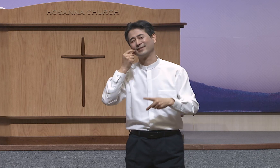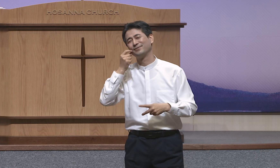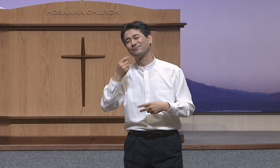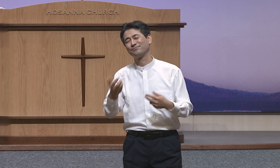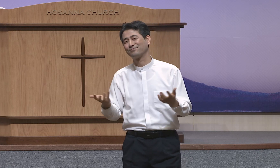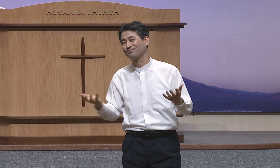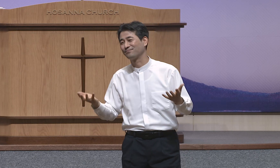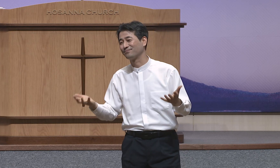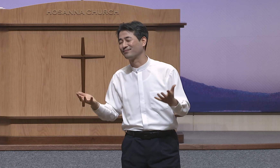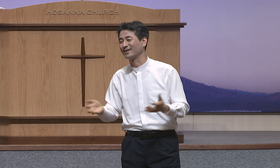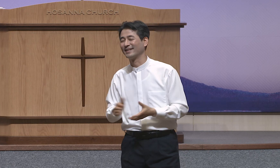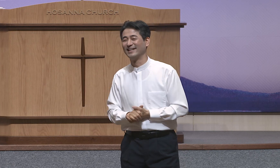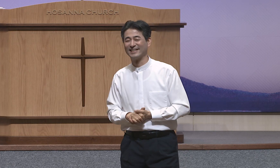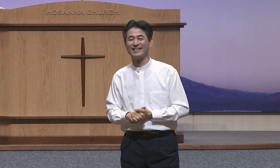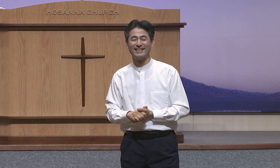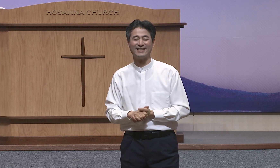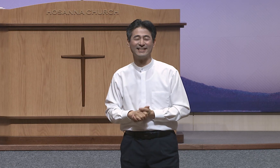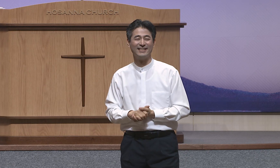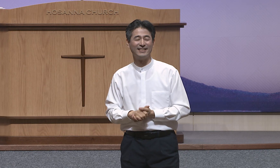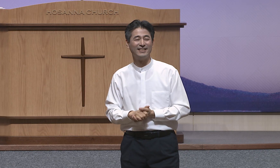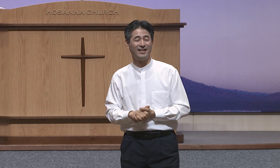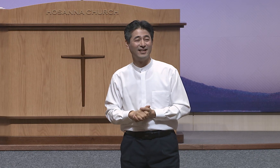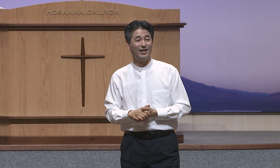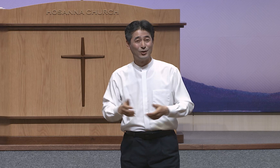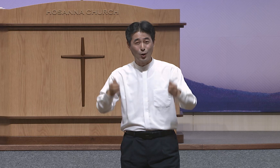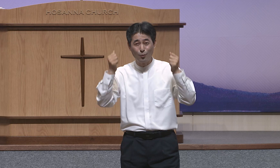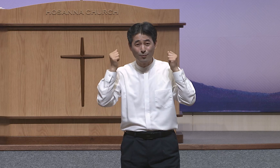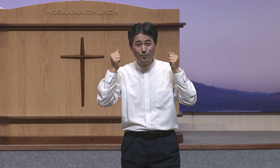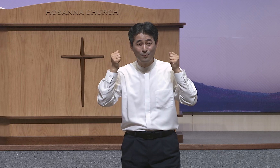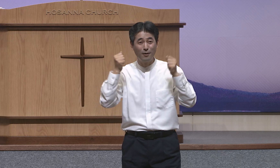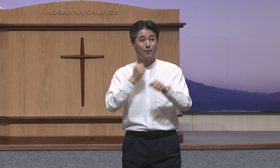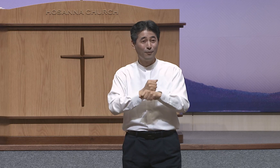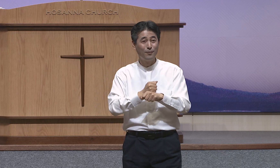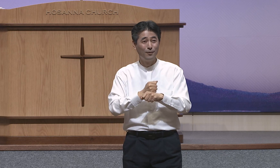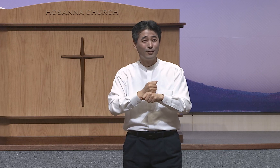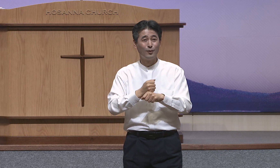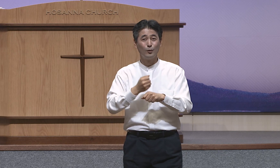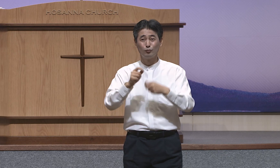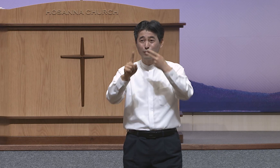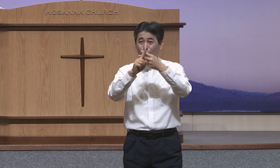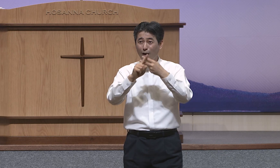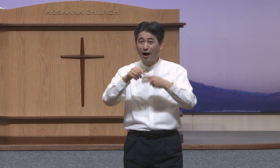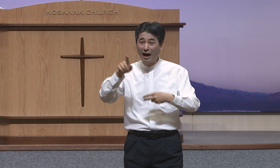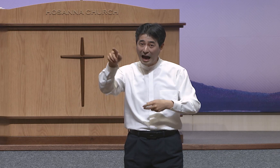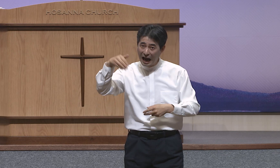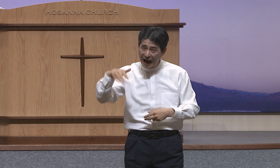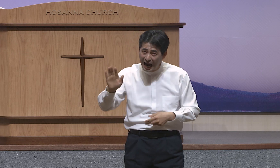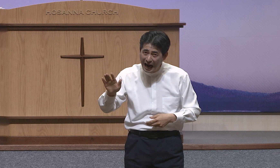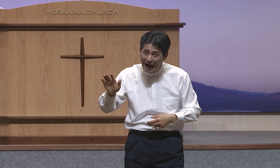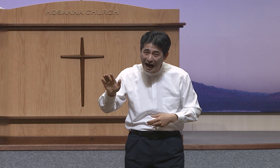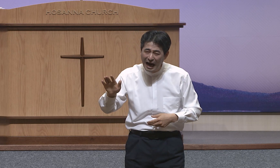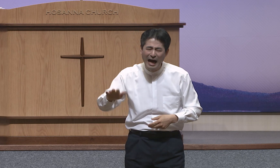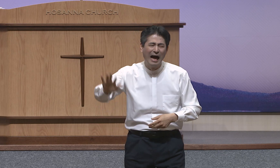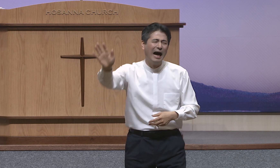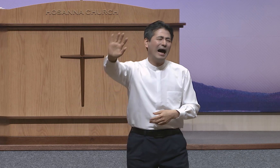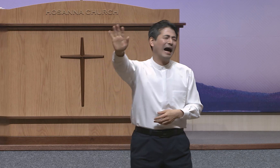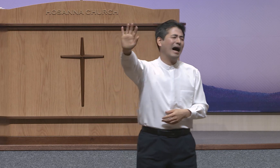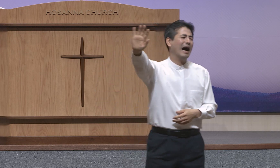그 시대에 선생님들은 농인에 대한 이해가 없었던 것 같습니다. 제가 졸업을 하고 중학교에 간다는 소리를 들었습니다.